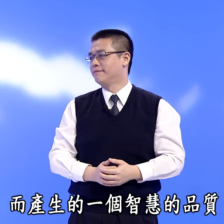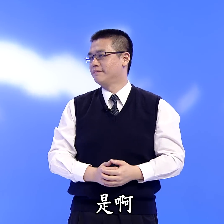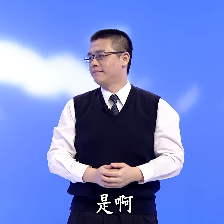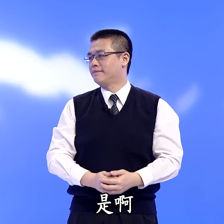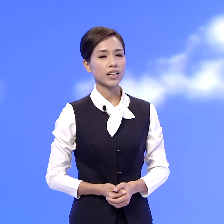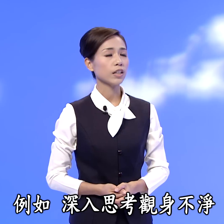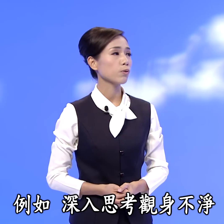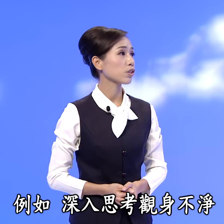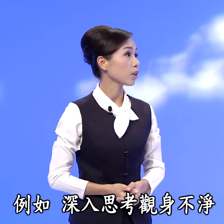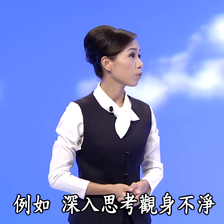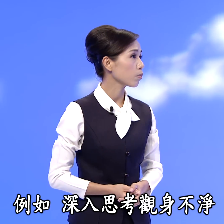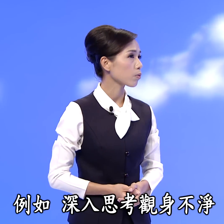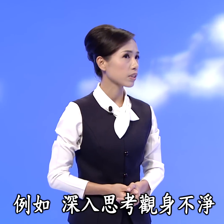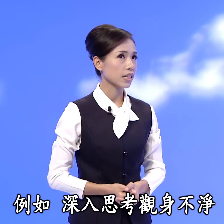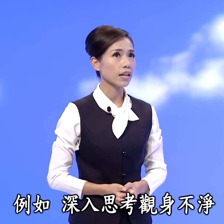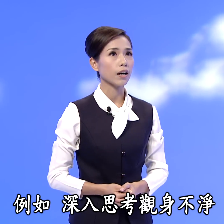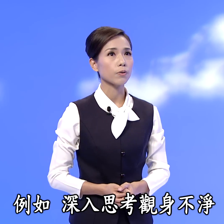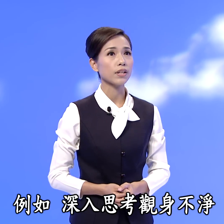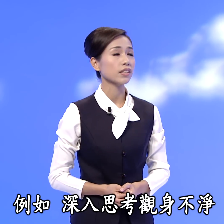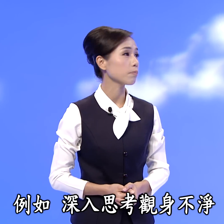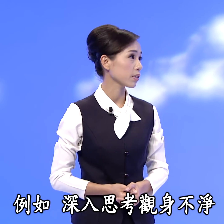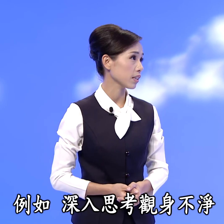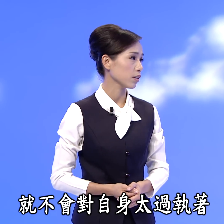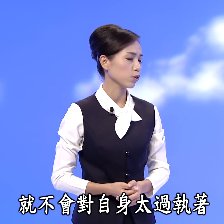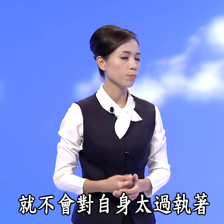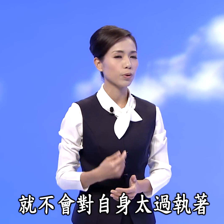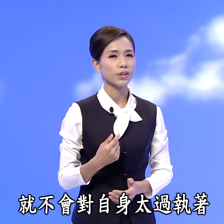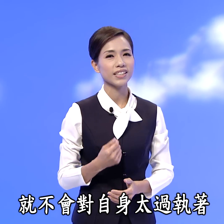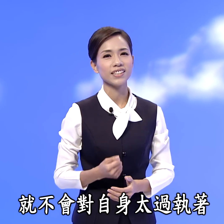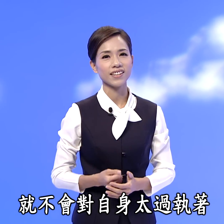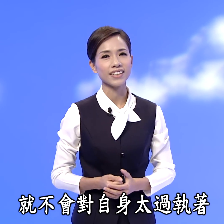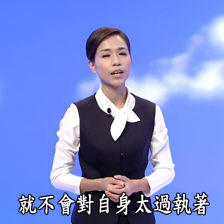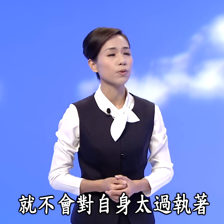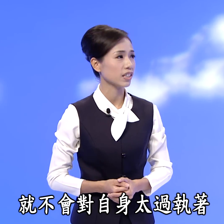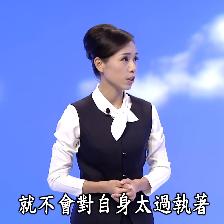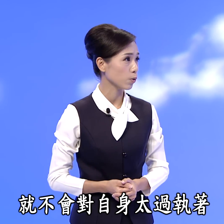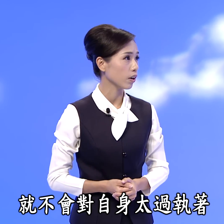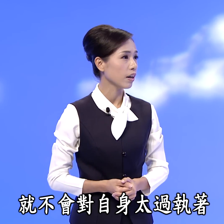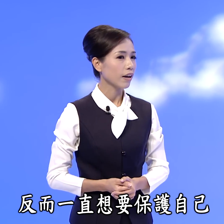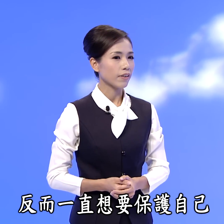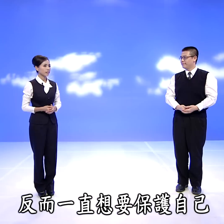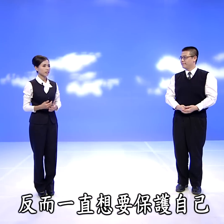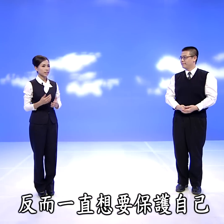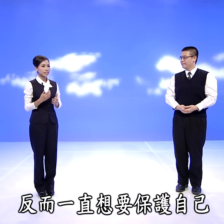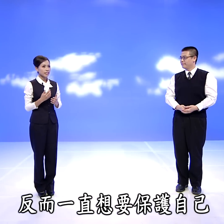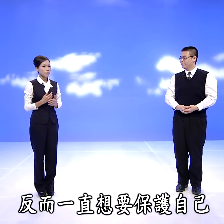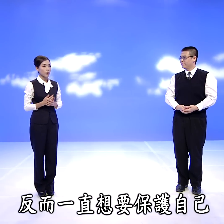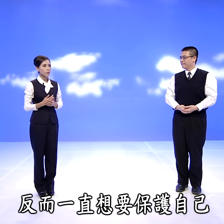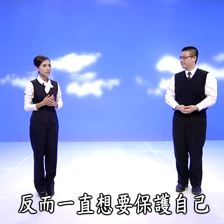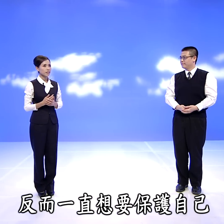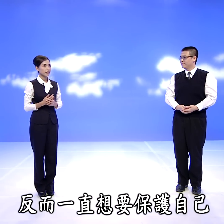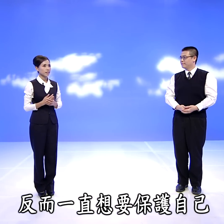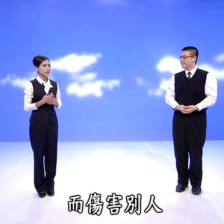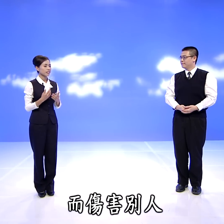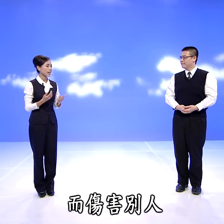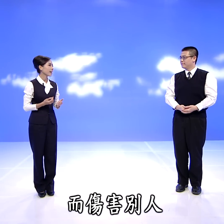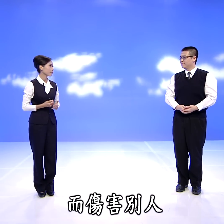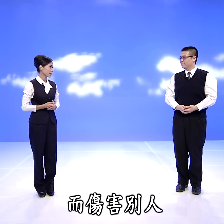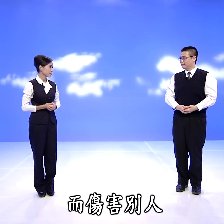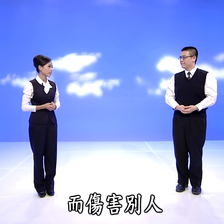是啊，例如深入思考，观身不净，就不会对自身太过执着，反而一直想要保护自己而伤害别人，